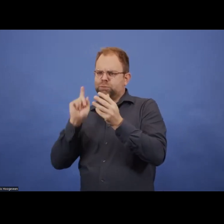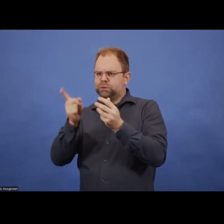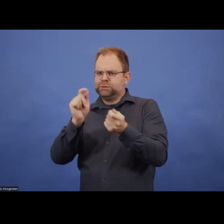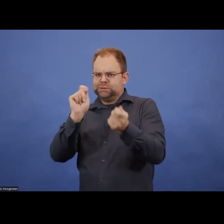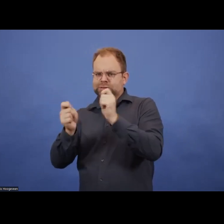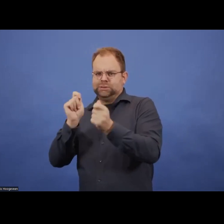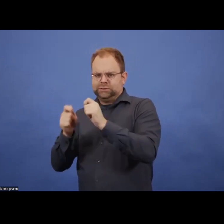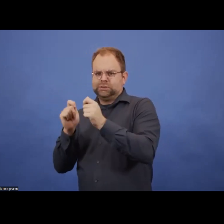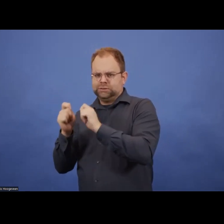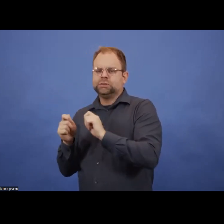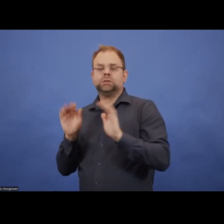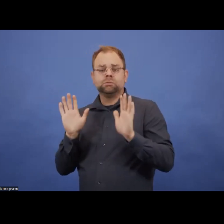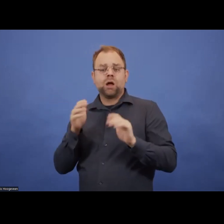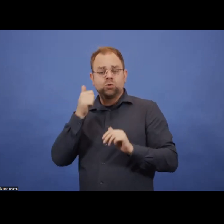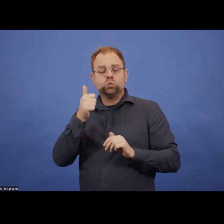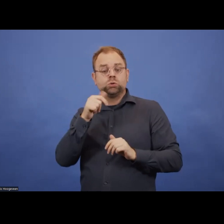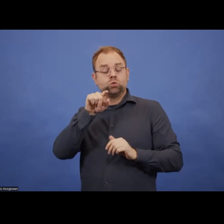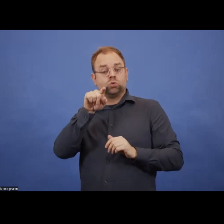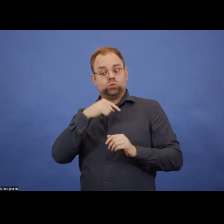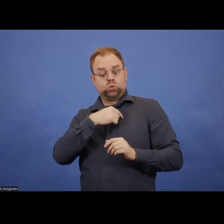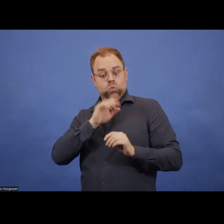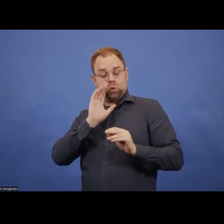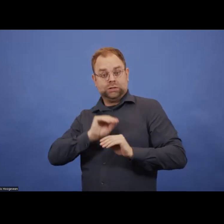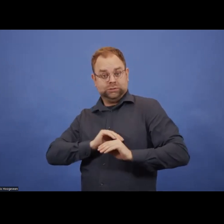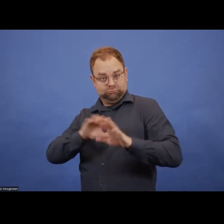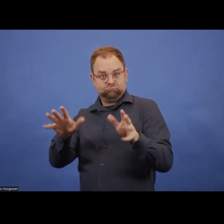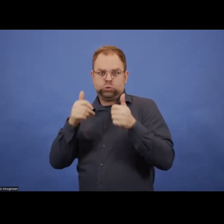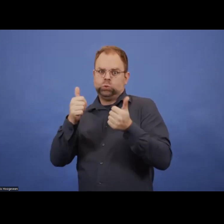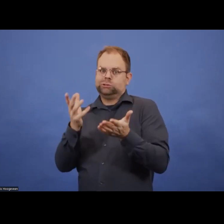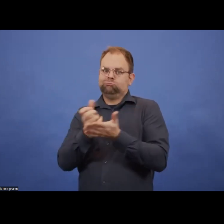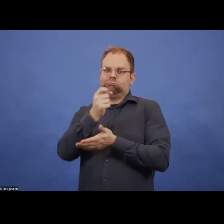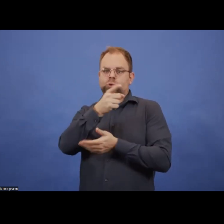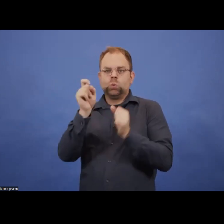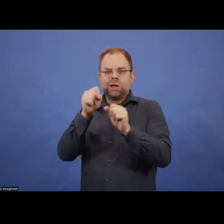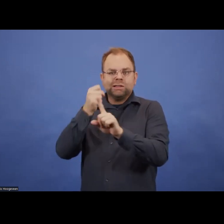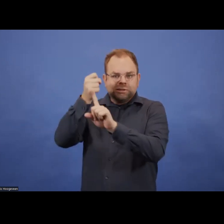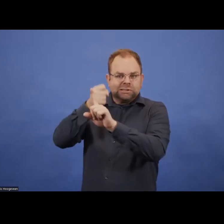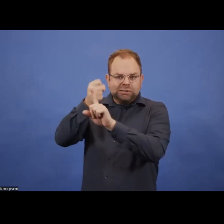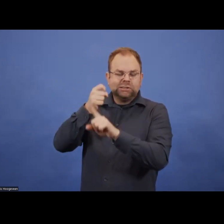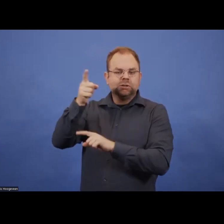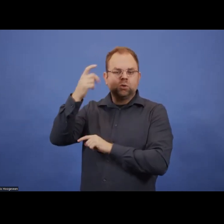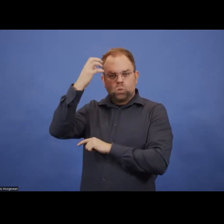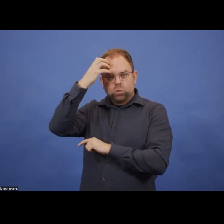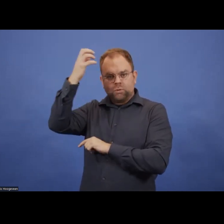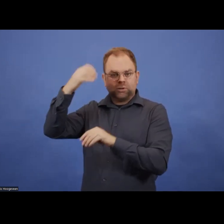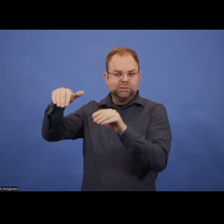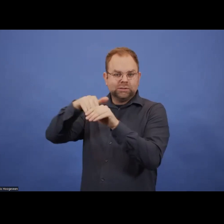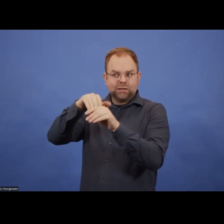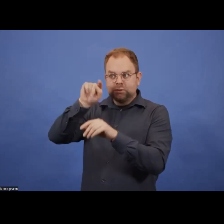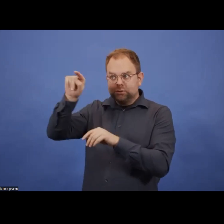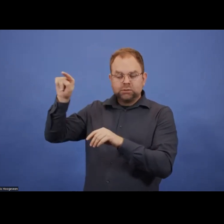una oportunidad para compartir sus ideas, para trabajar con otros